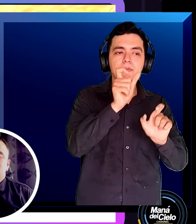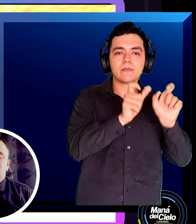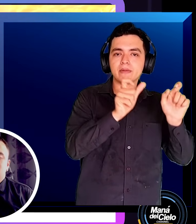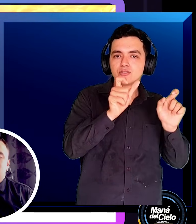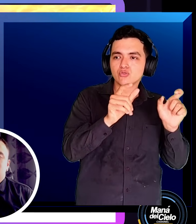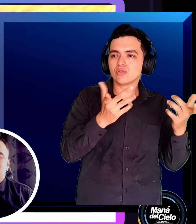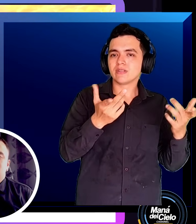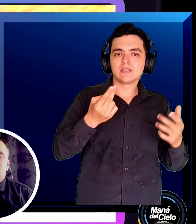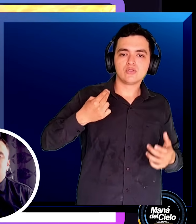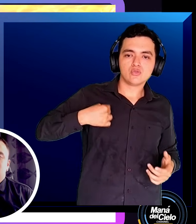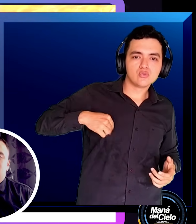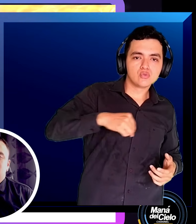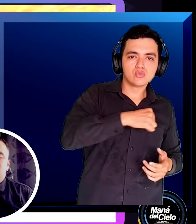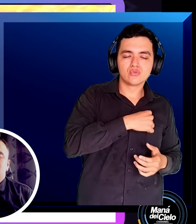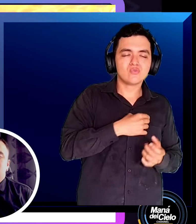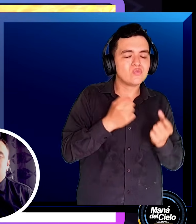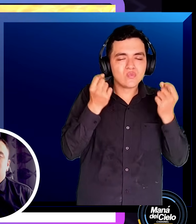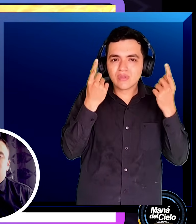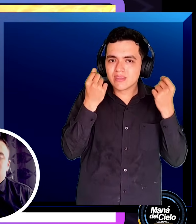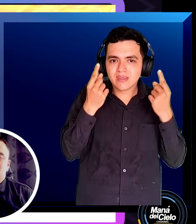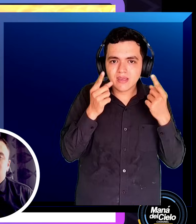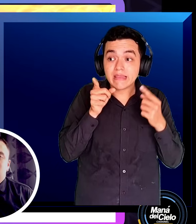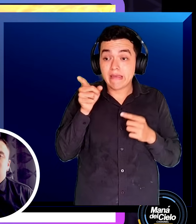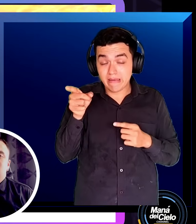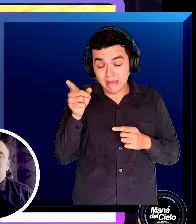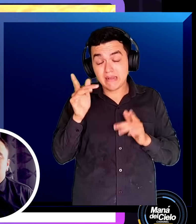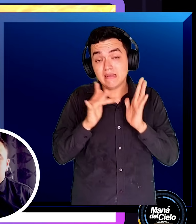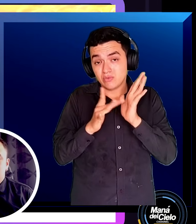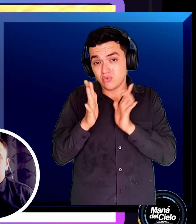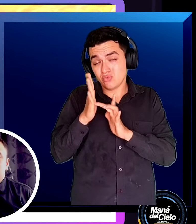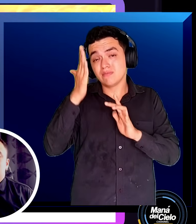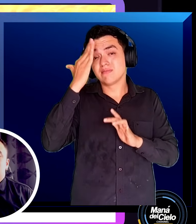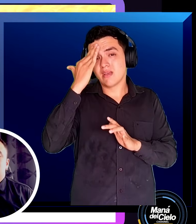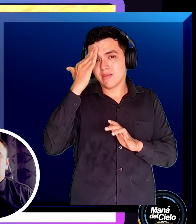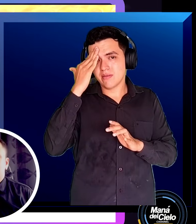Entre tanto que el esposo está.